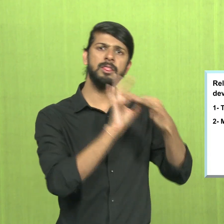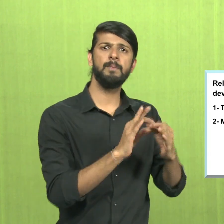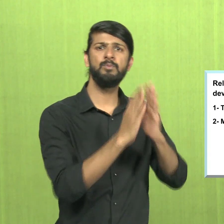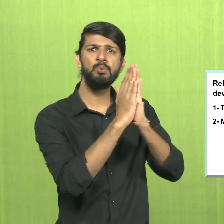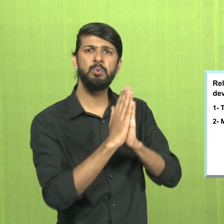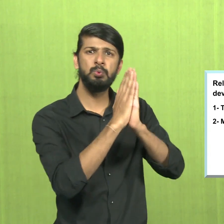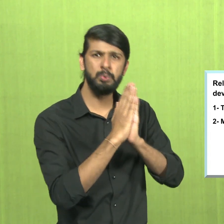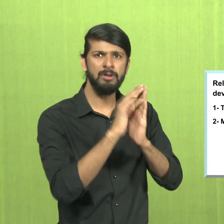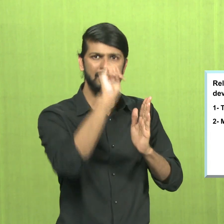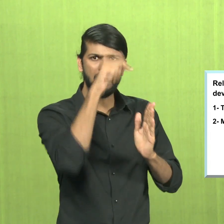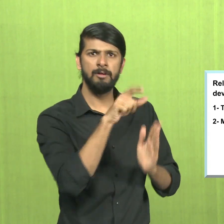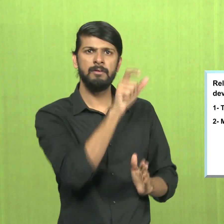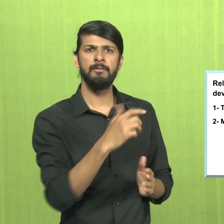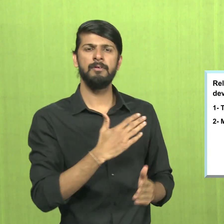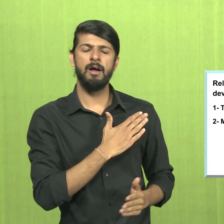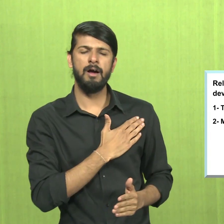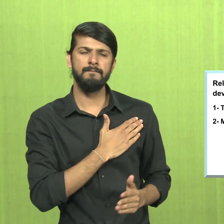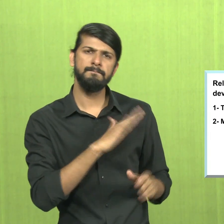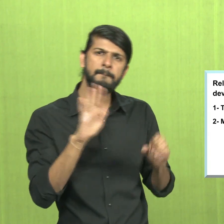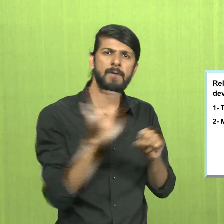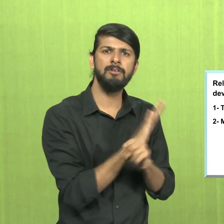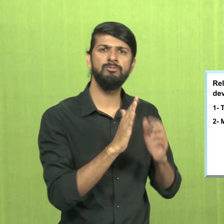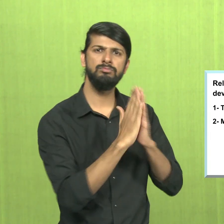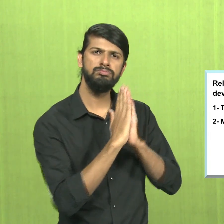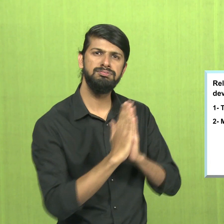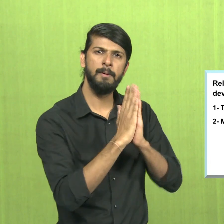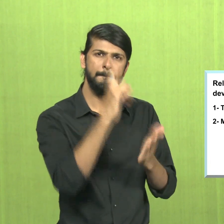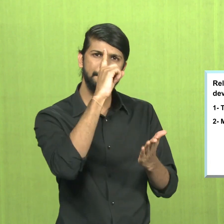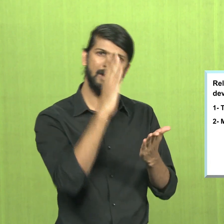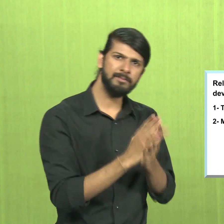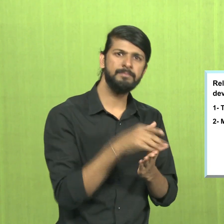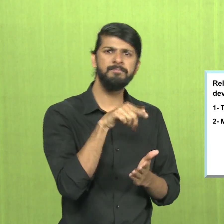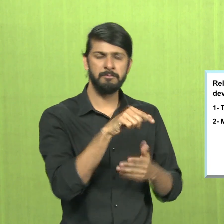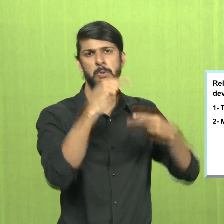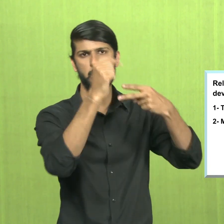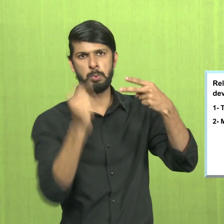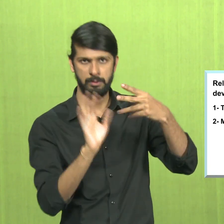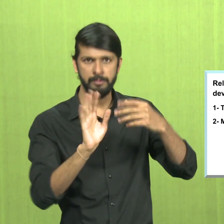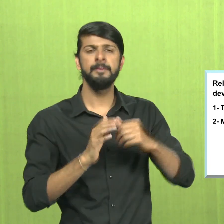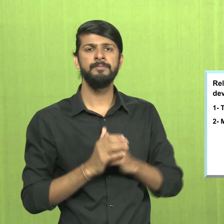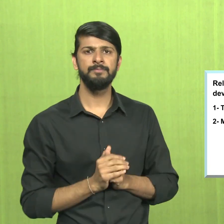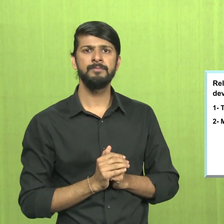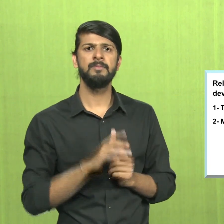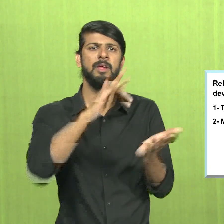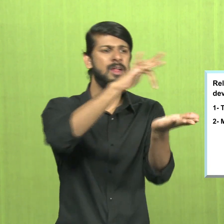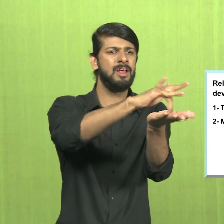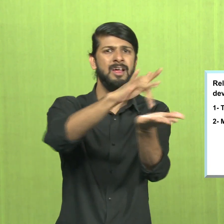को रिलीज़ डेट्स है मींस रिलेटेड टो रिलिजन हुआ था और सोएंगे फेथ